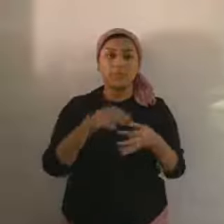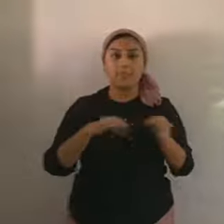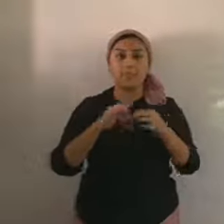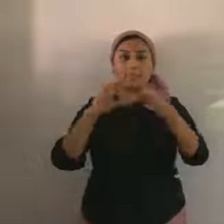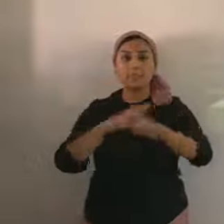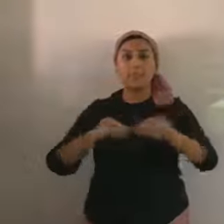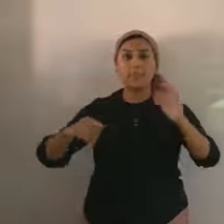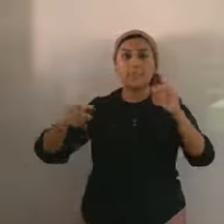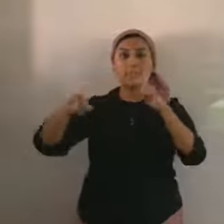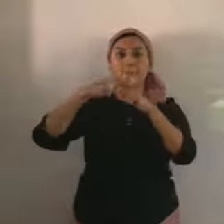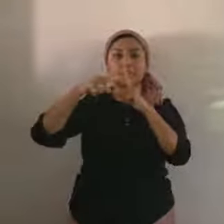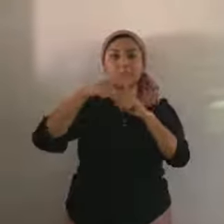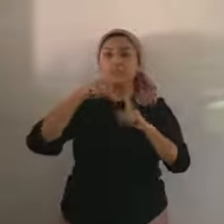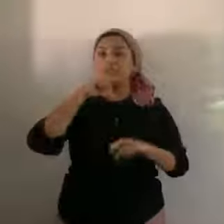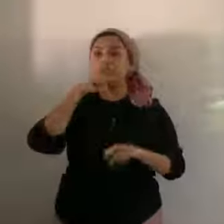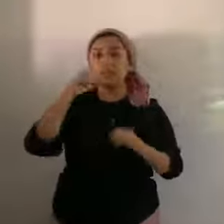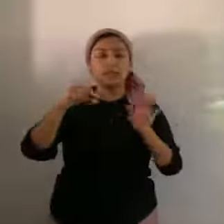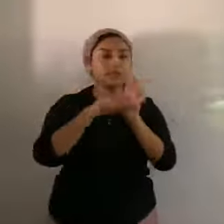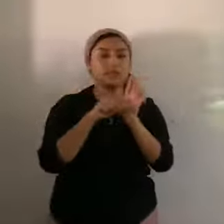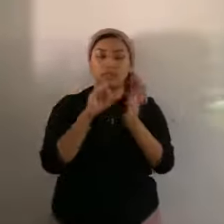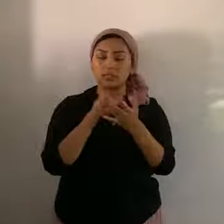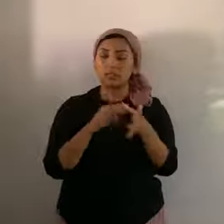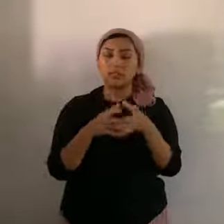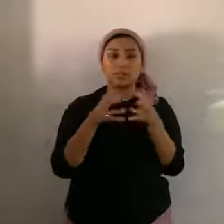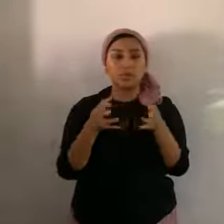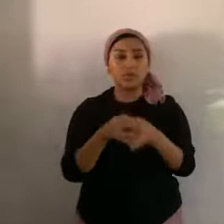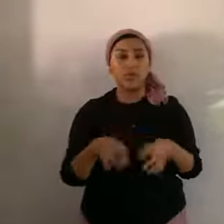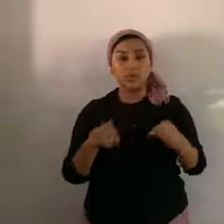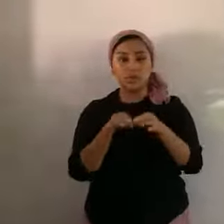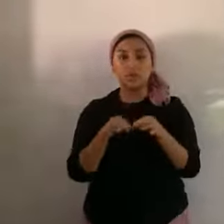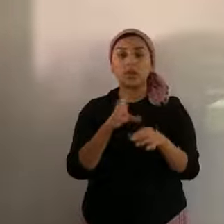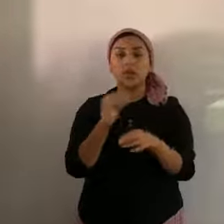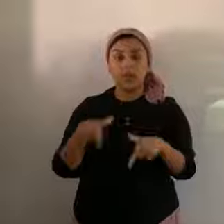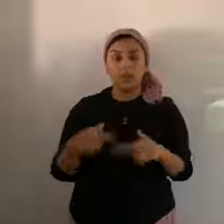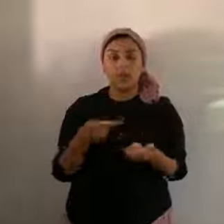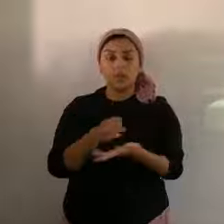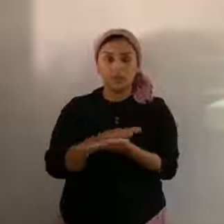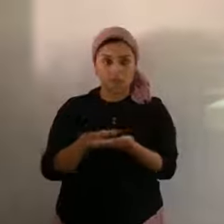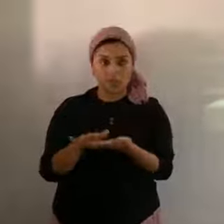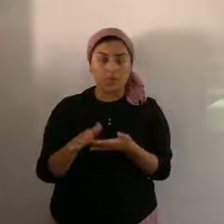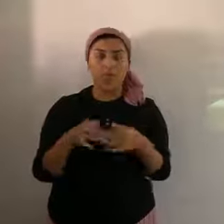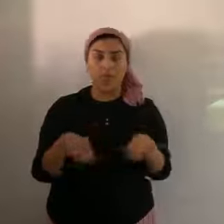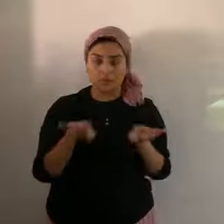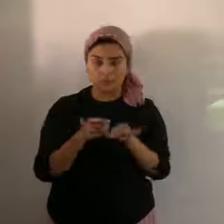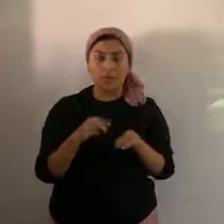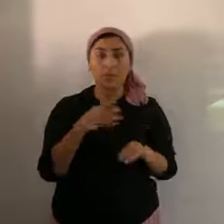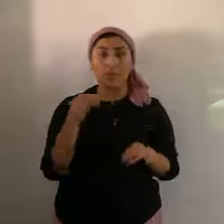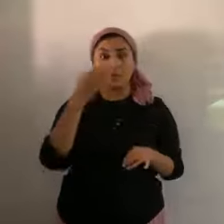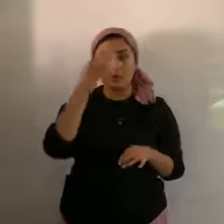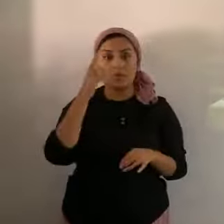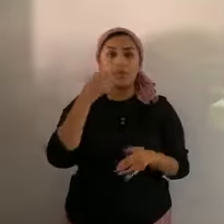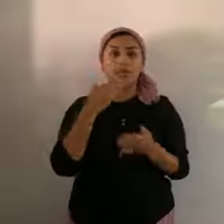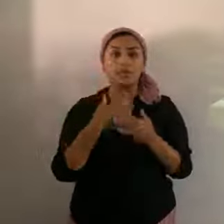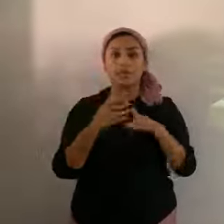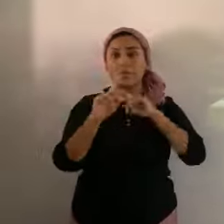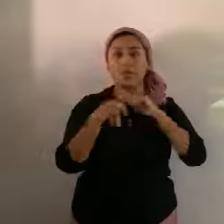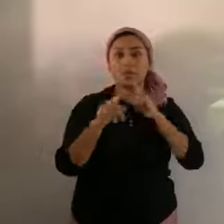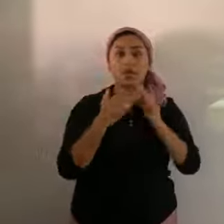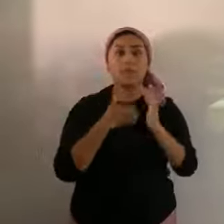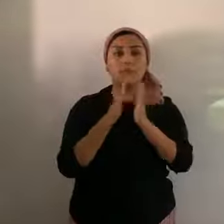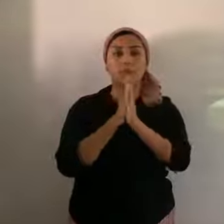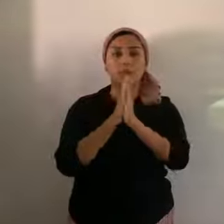positiva, no negativa. Eso es muy importante. Y guardarse en Kedusha, santidad. Y entonces el Eterno es bueno, responde las oraciones de